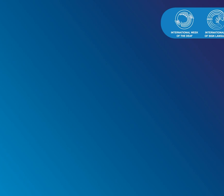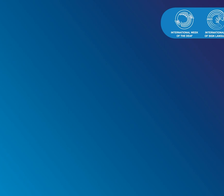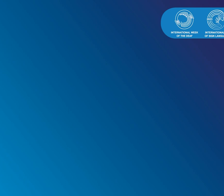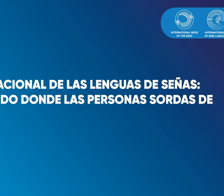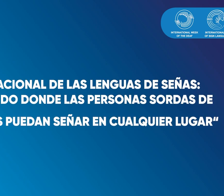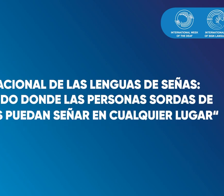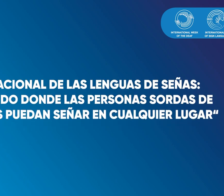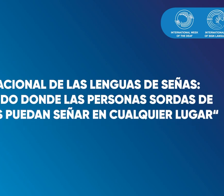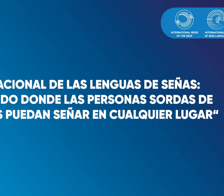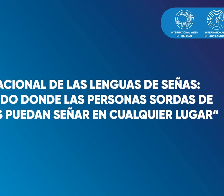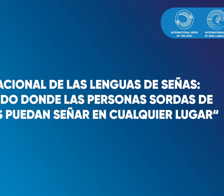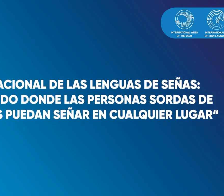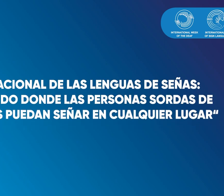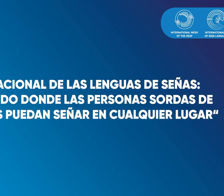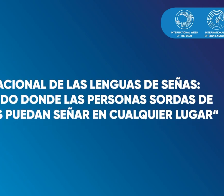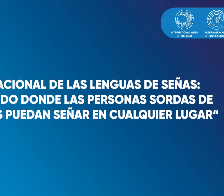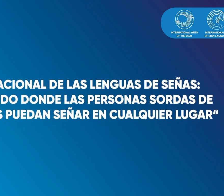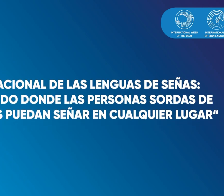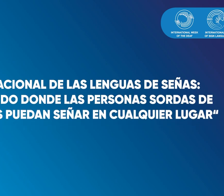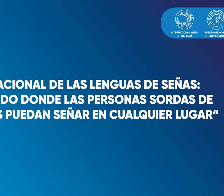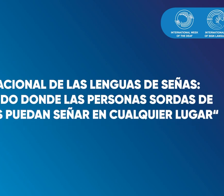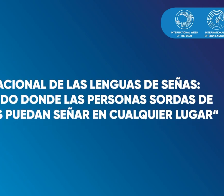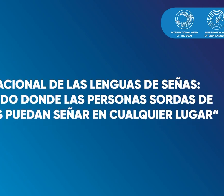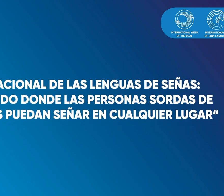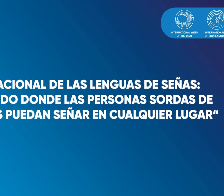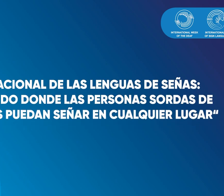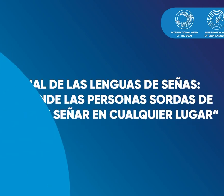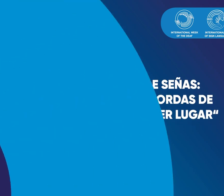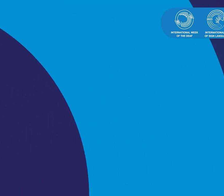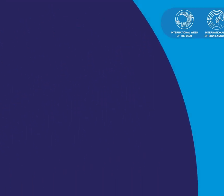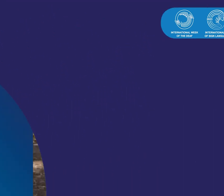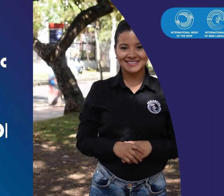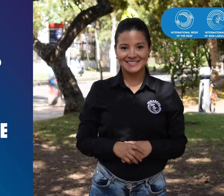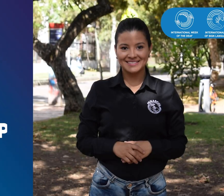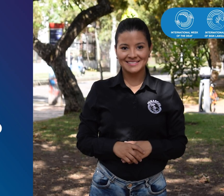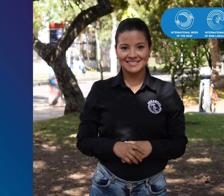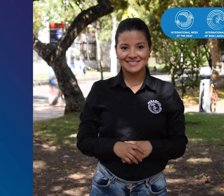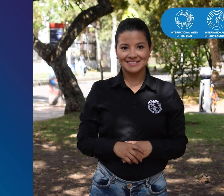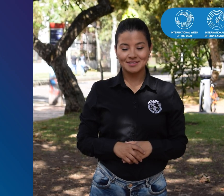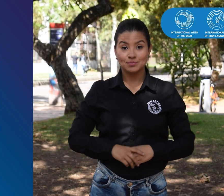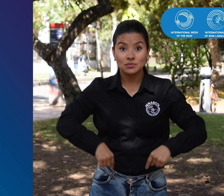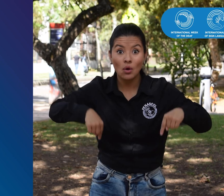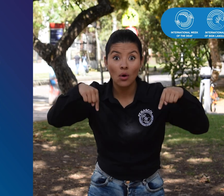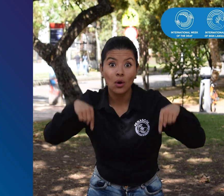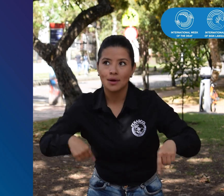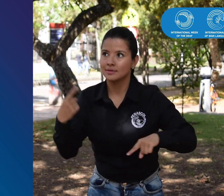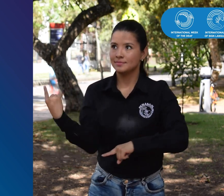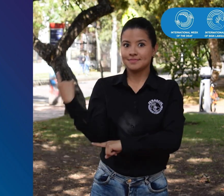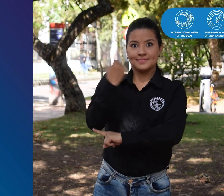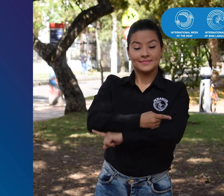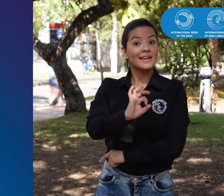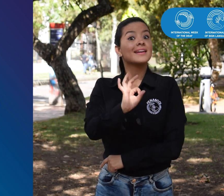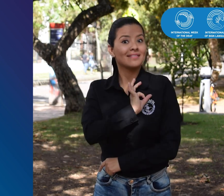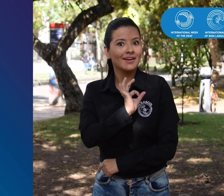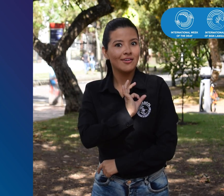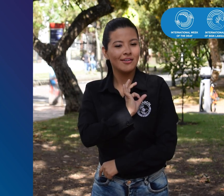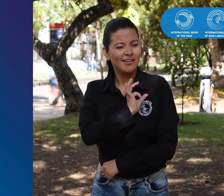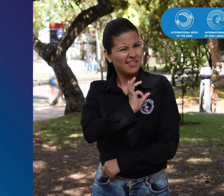Nacional de la lengua enseñas por un mundo donde las personas sordas de todas partes puedan enseñar en cualquier lugar qu